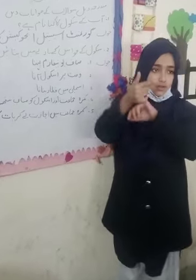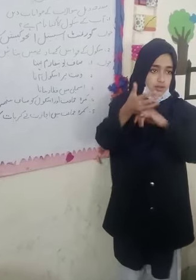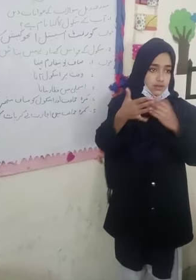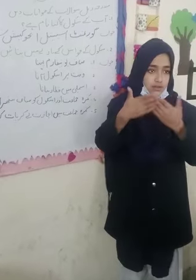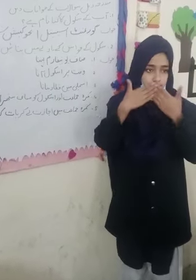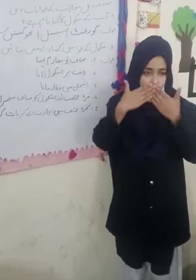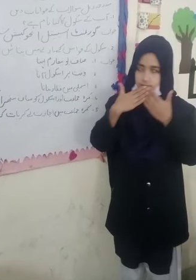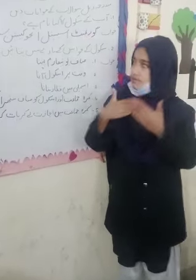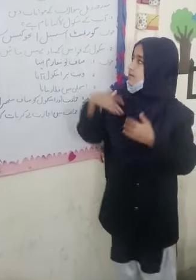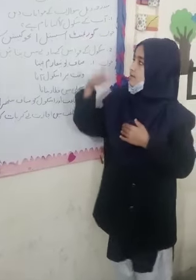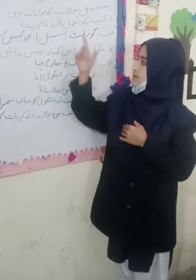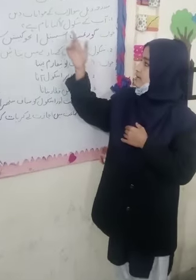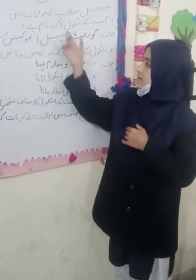स्कूल का